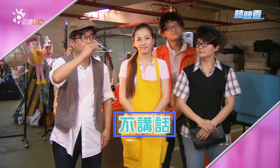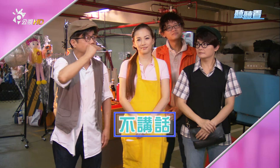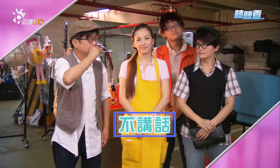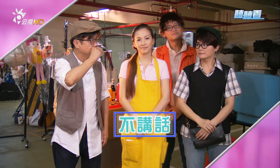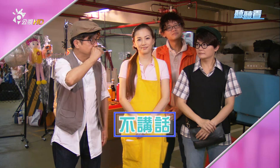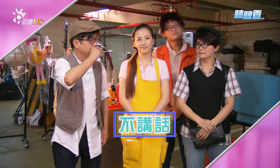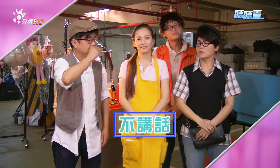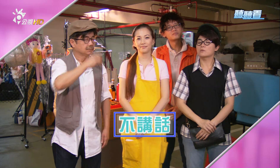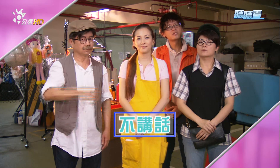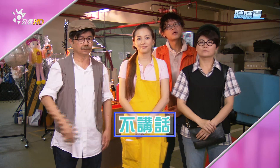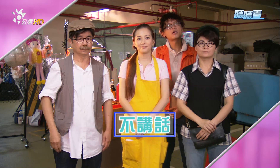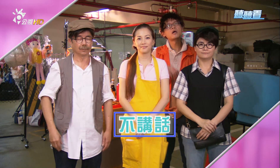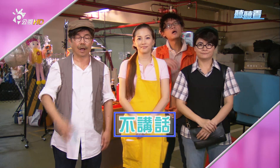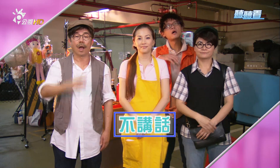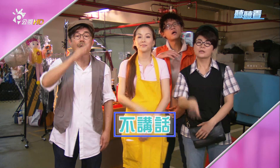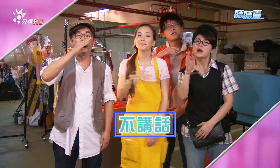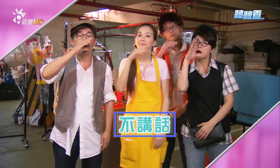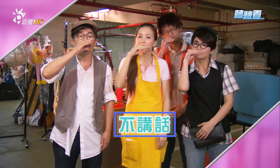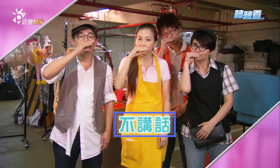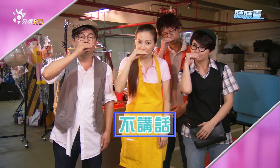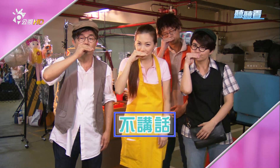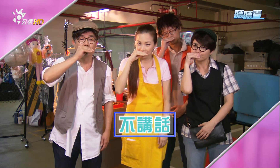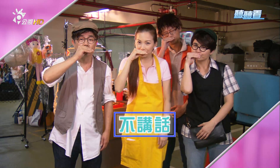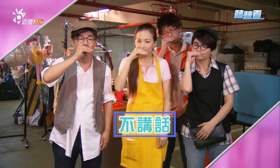不讲话， 不讲话，